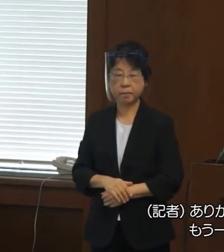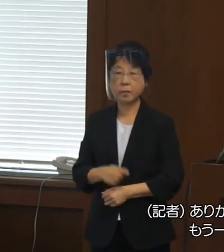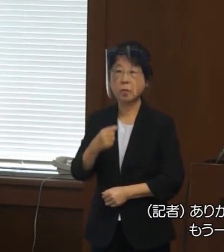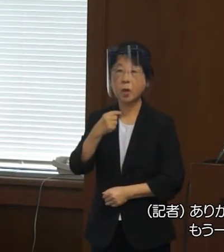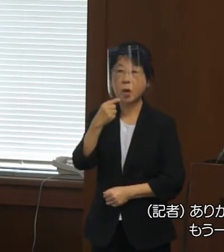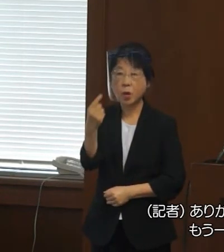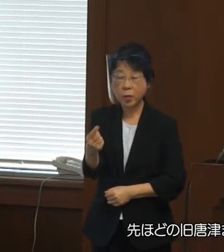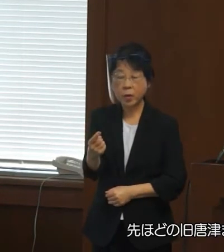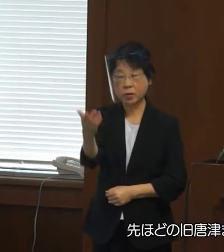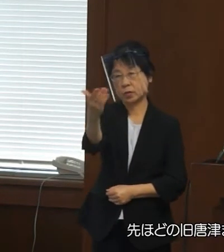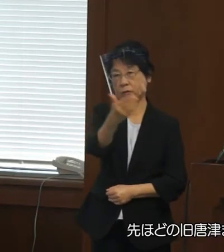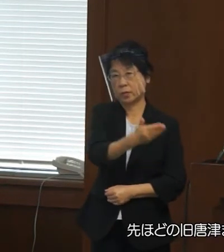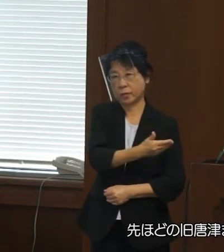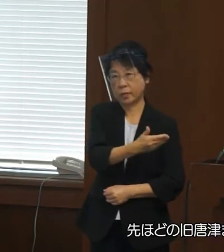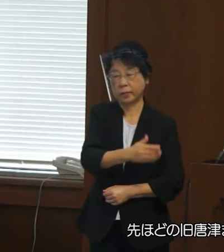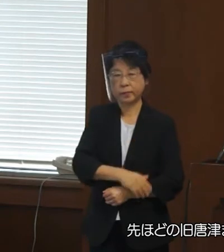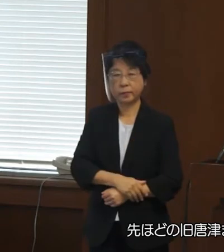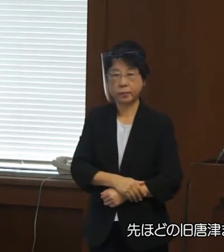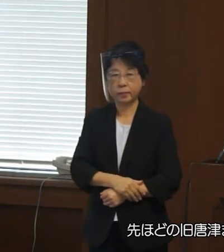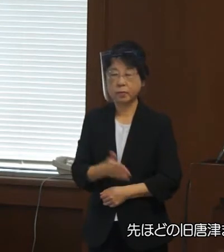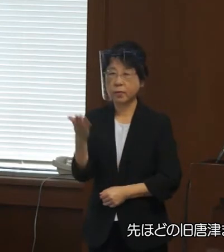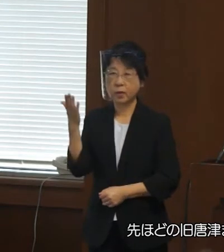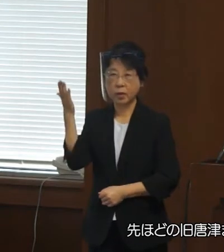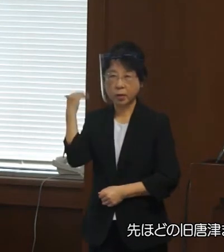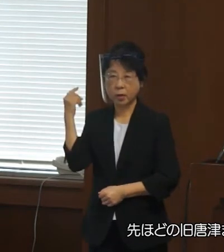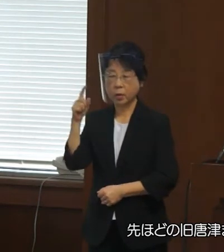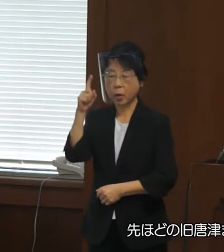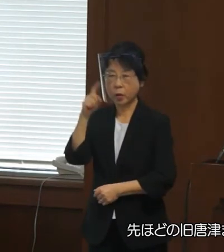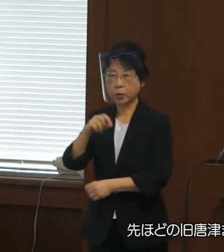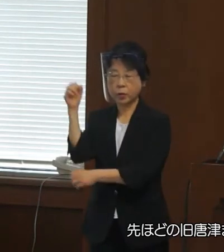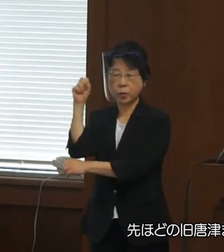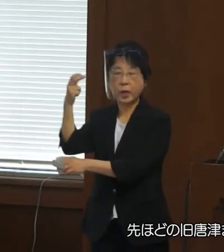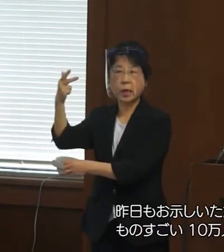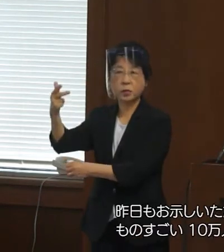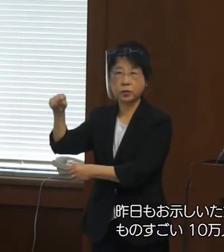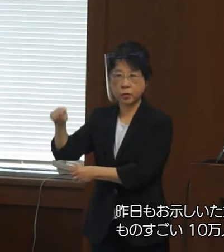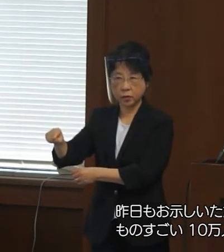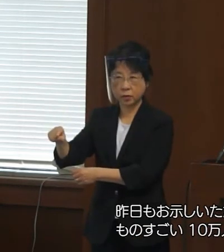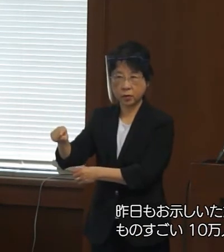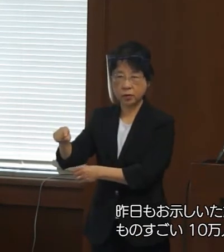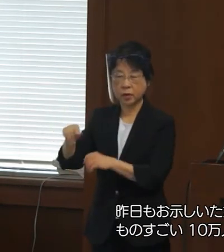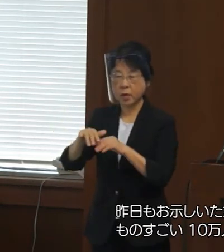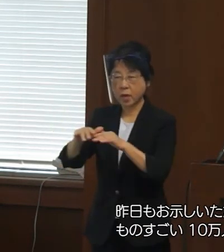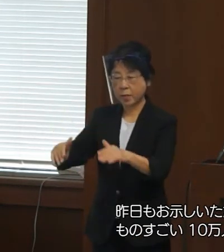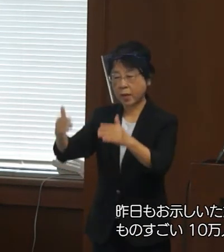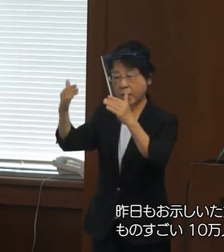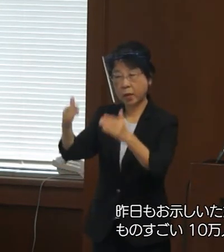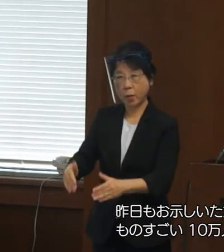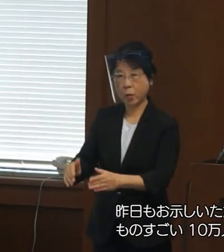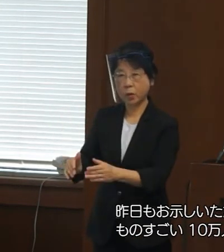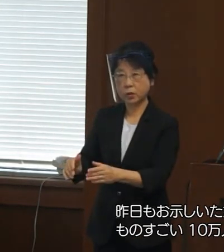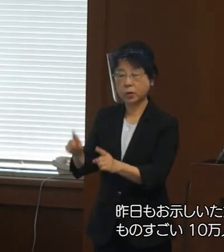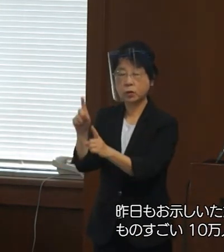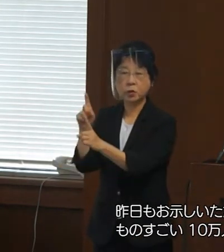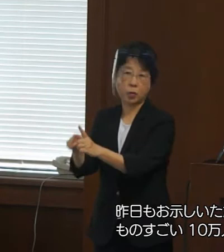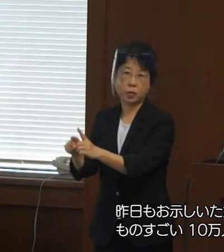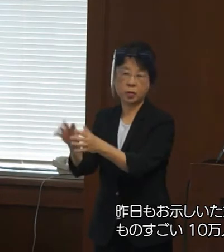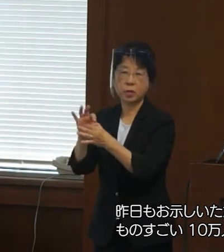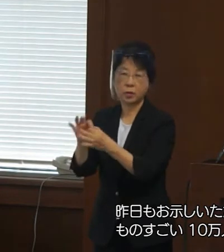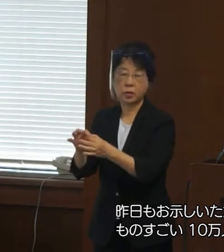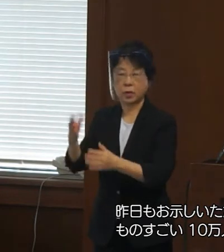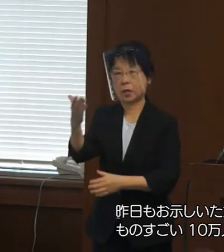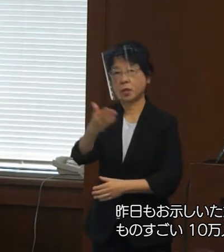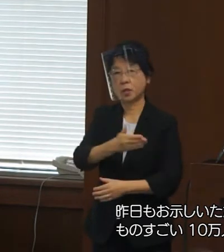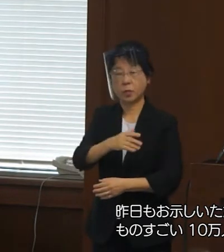あの先ほどの旧唐津まん延防止の件です。あの昨日もお示しいただいたように、旧唐津でものすごいあ